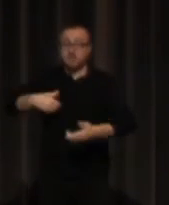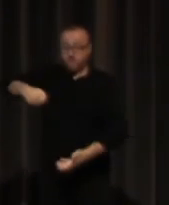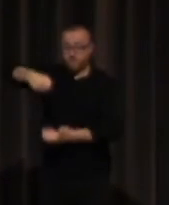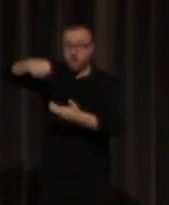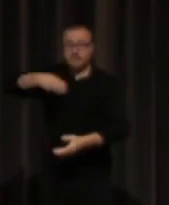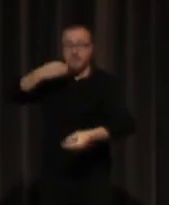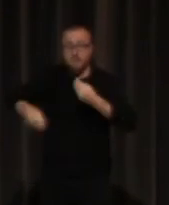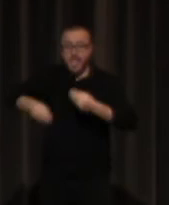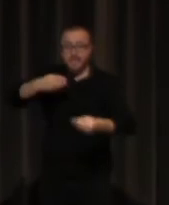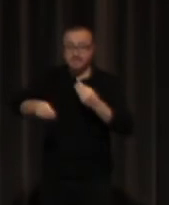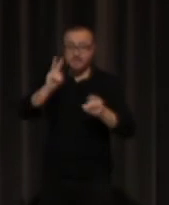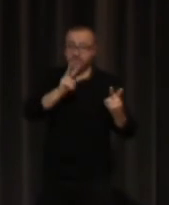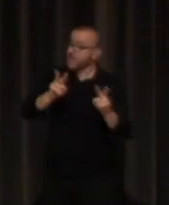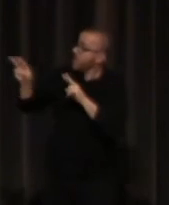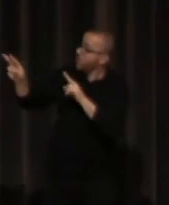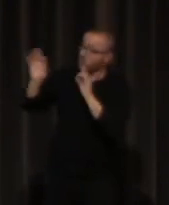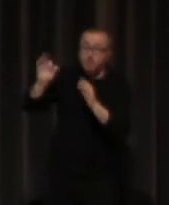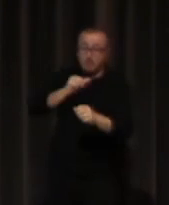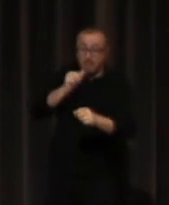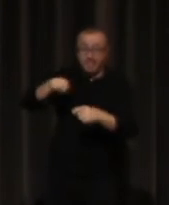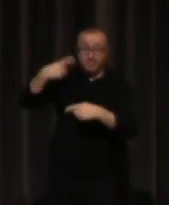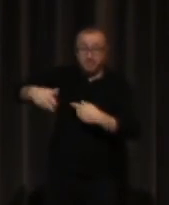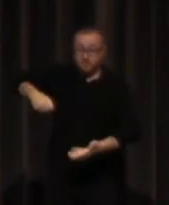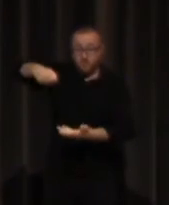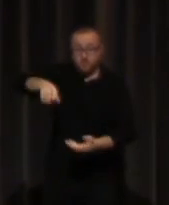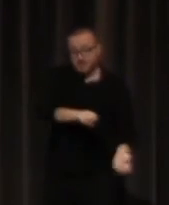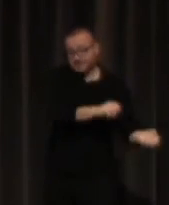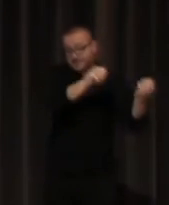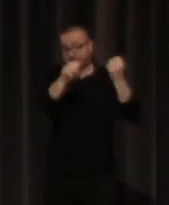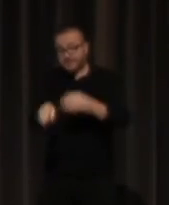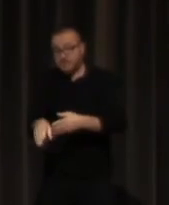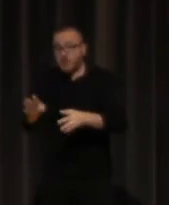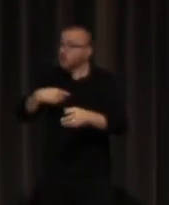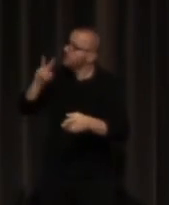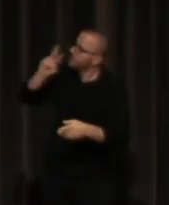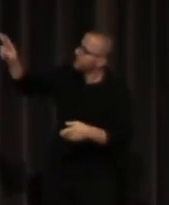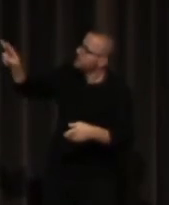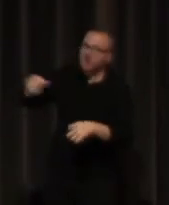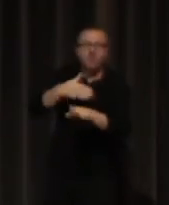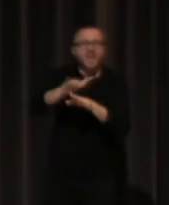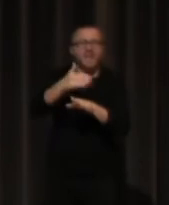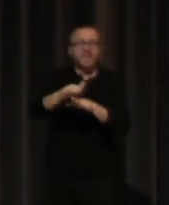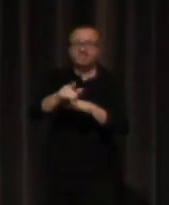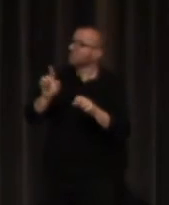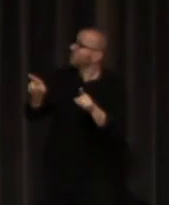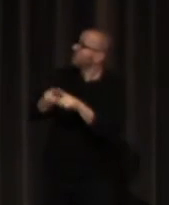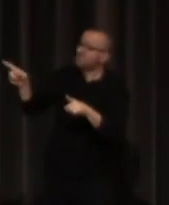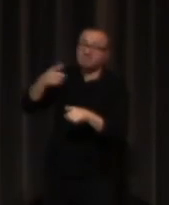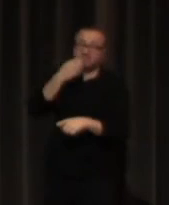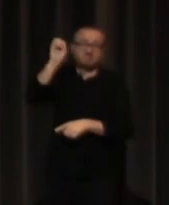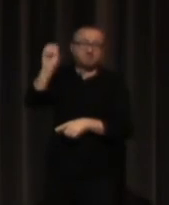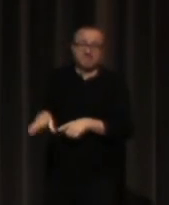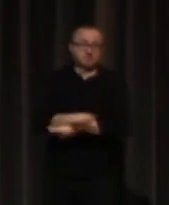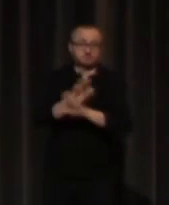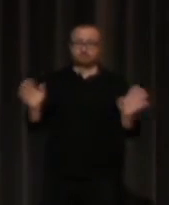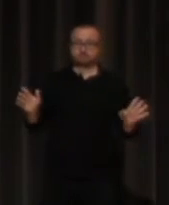mira, vistes així com estan ara, vaig pensar que aquestes restes vegetals ja eren basura. Ja no eren